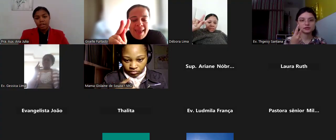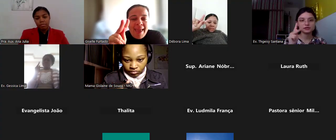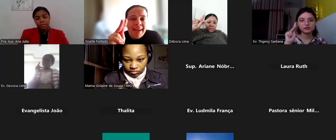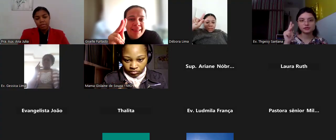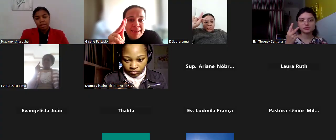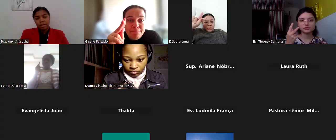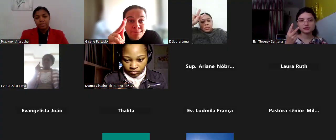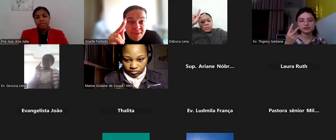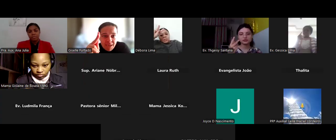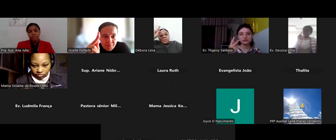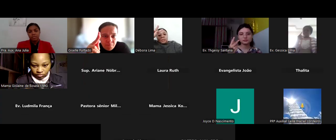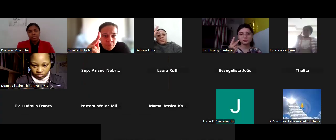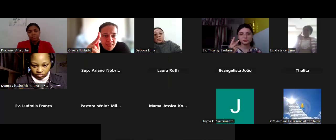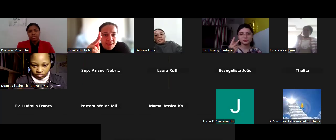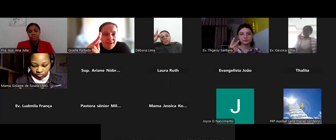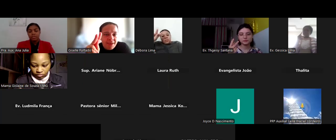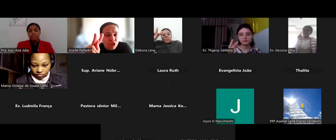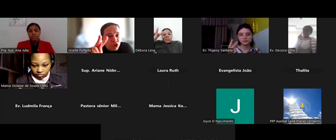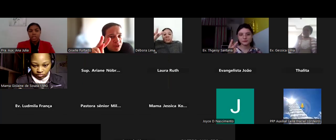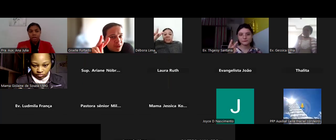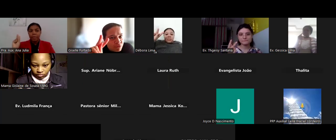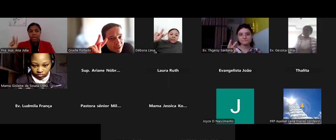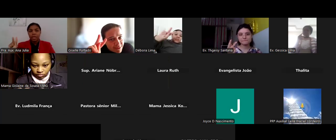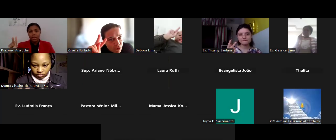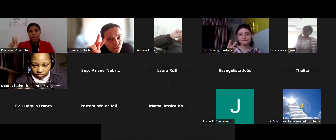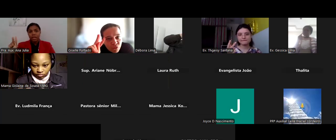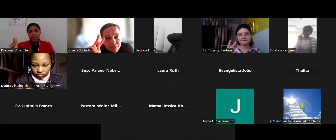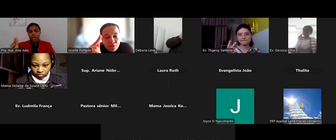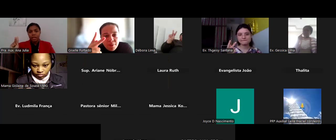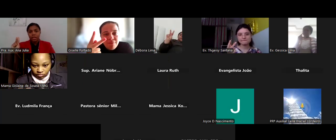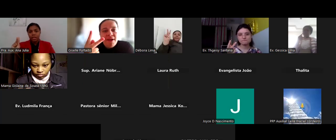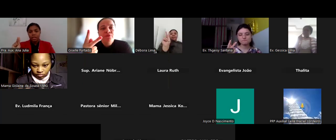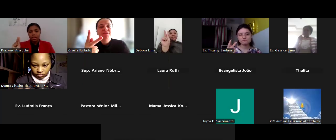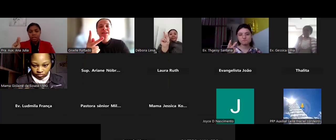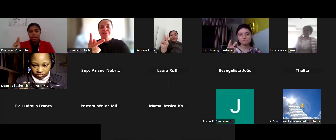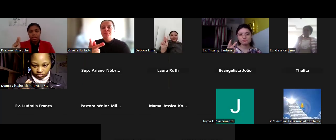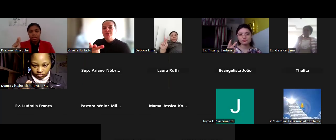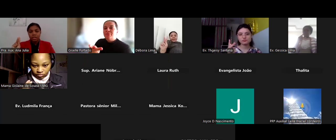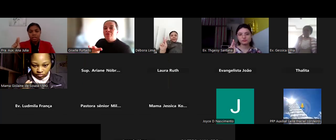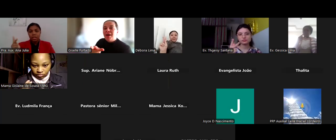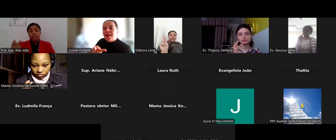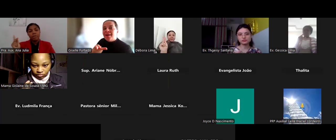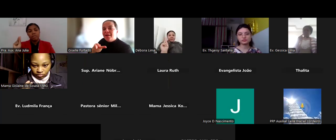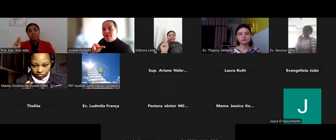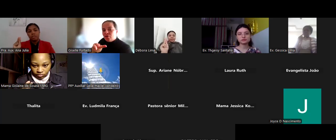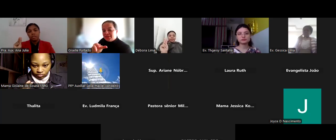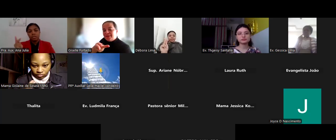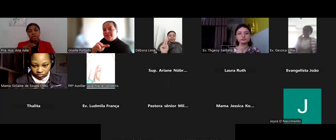é a letra P e a gente também usa essa configuração para vários sinais. Por exemplo, falar. Ó, você vai